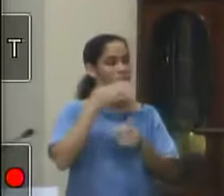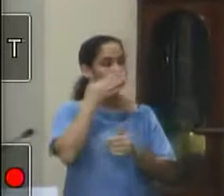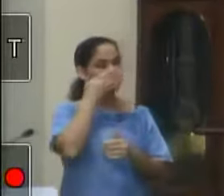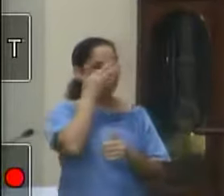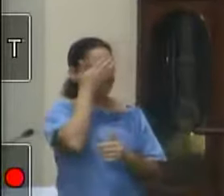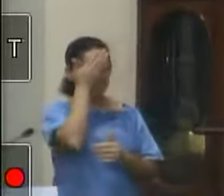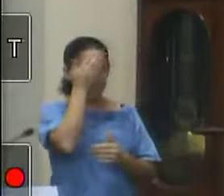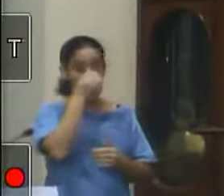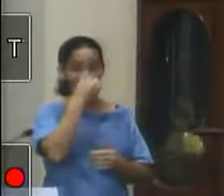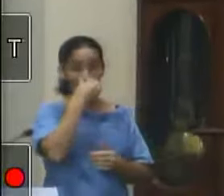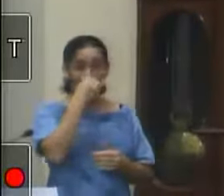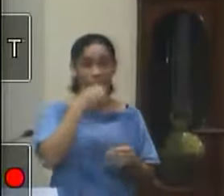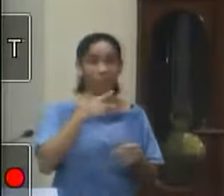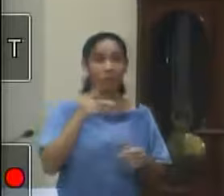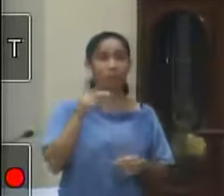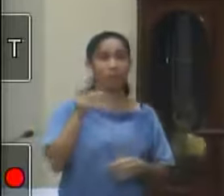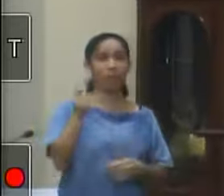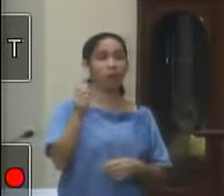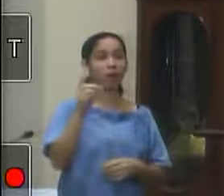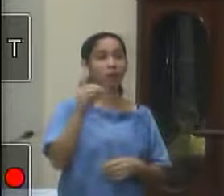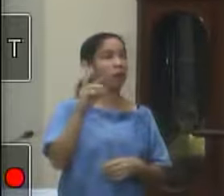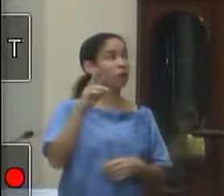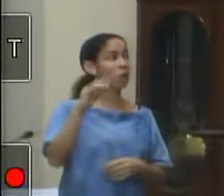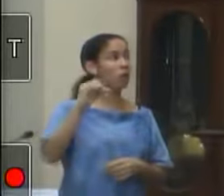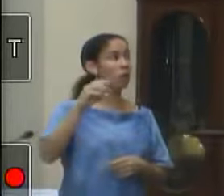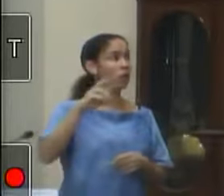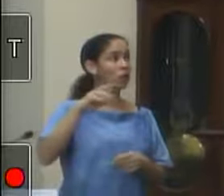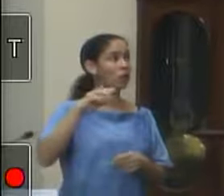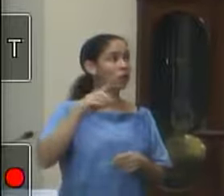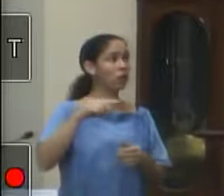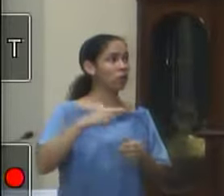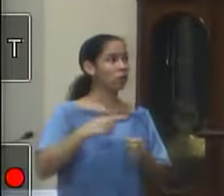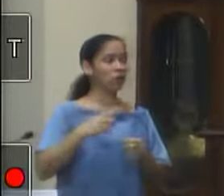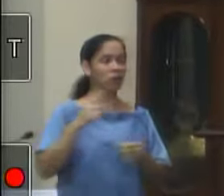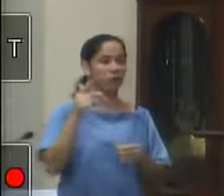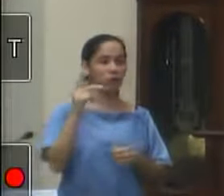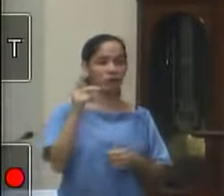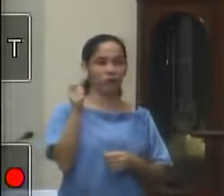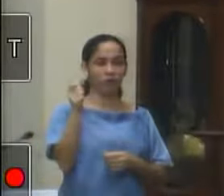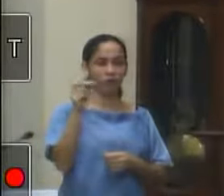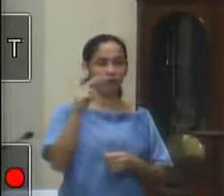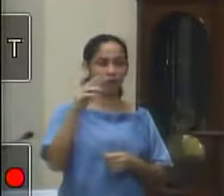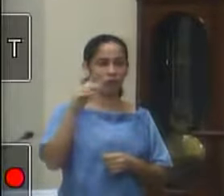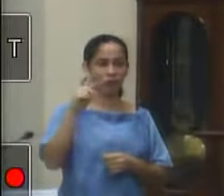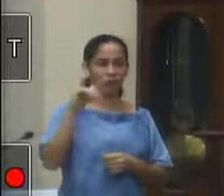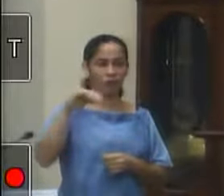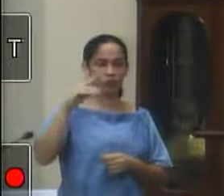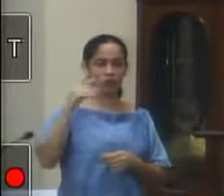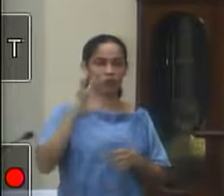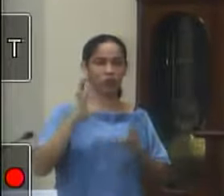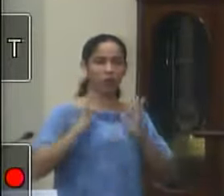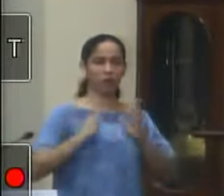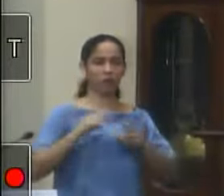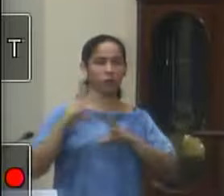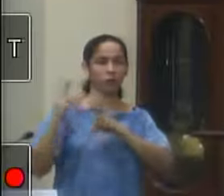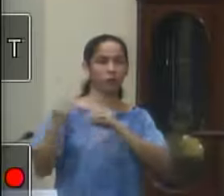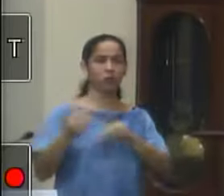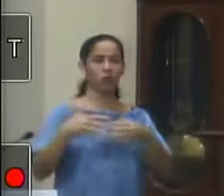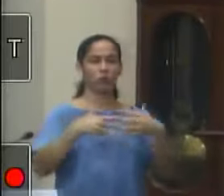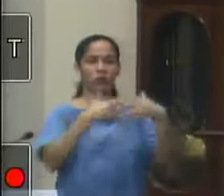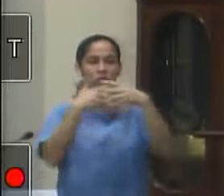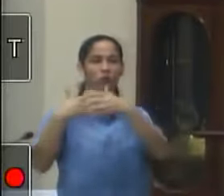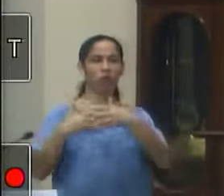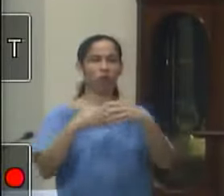o padeiro lá da Varginha, que nós estamos fazendo uma limpeza total no bairro da Varginha, com dois caminhões, com um caminhão, com